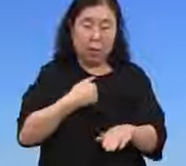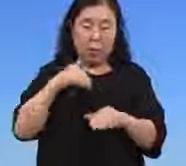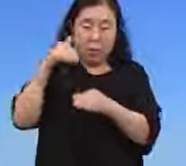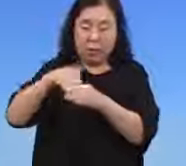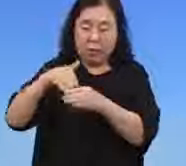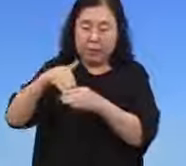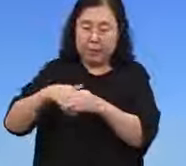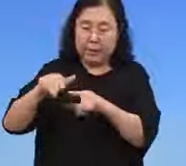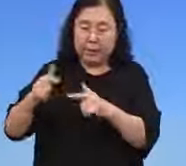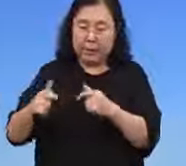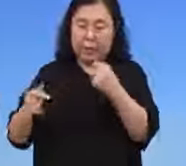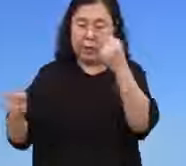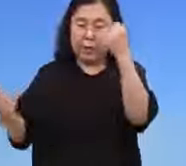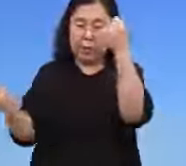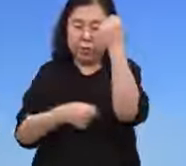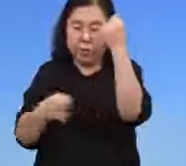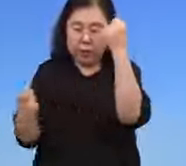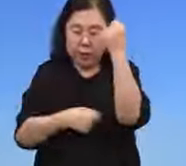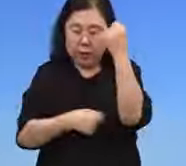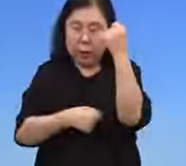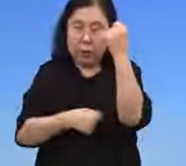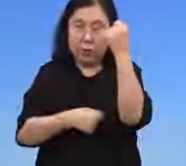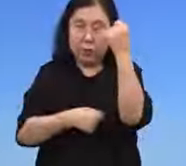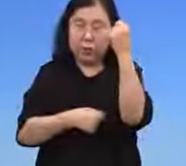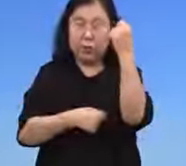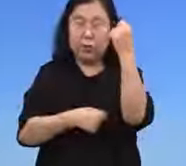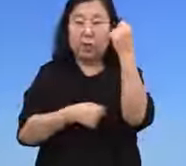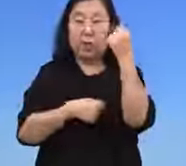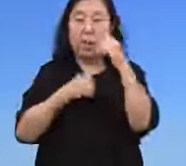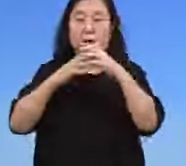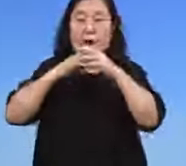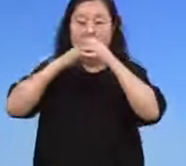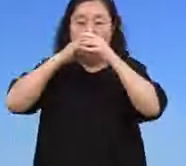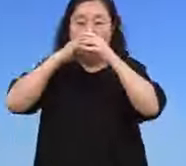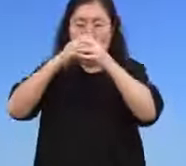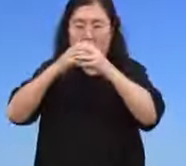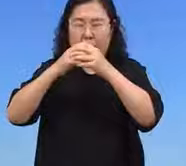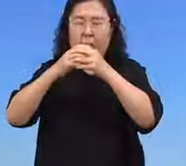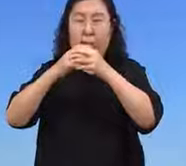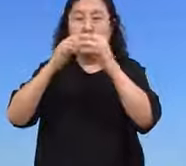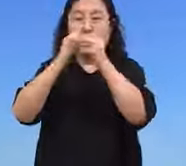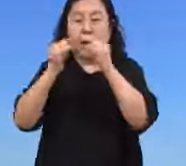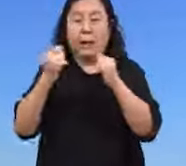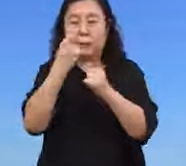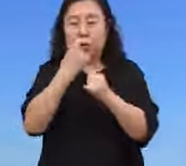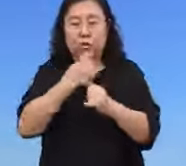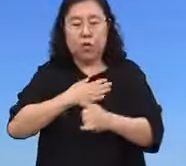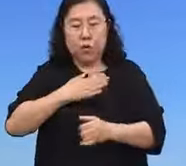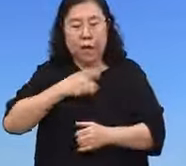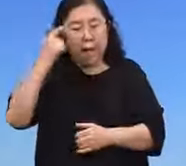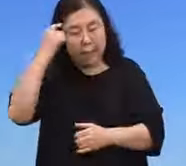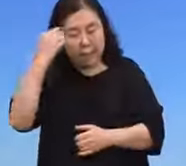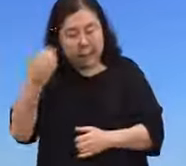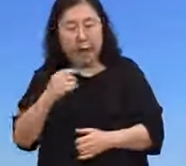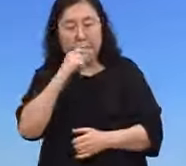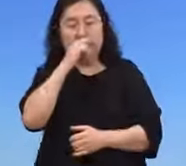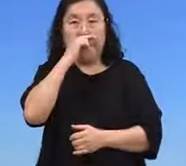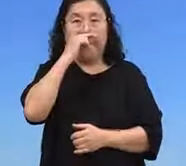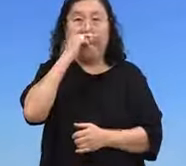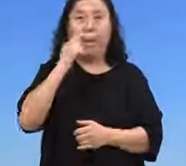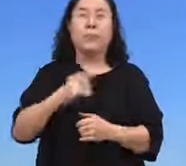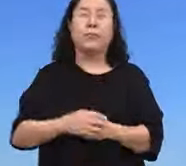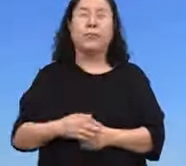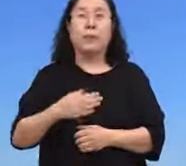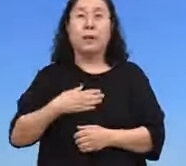취하고 심지 않은 것을 거두는 엄한 사람인 줄 알았느냐. 우선 여기서 제가 발견한 깜짝 놀랄 한